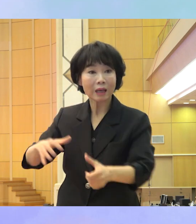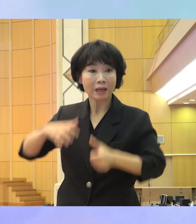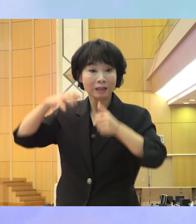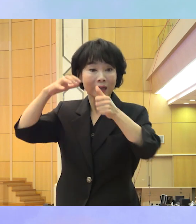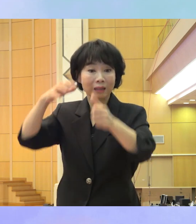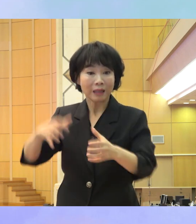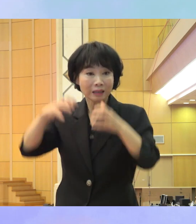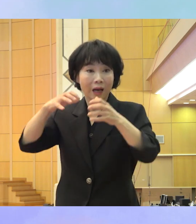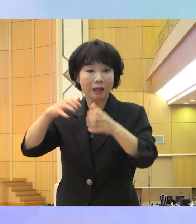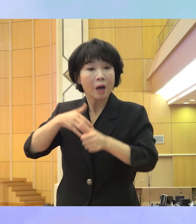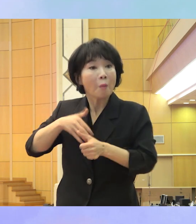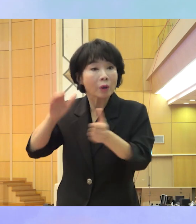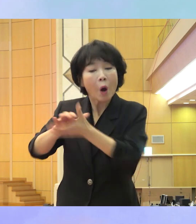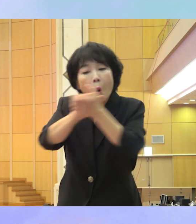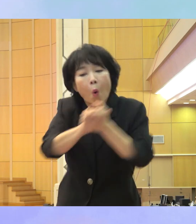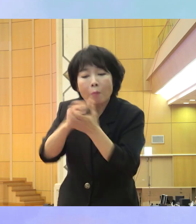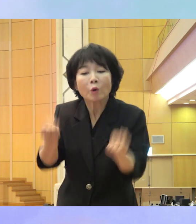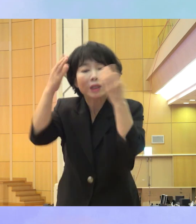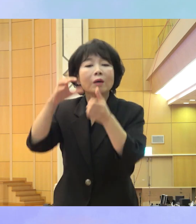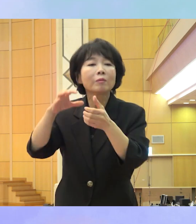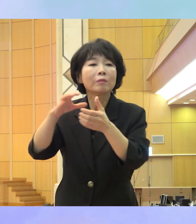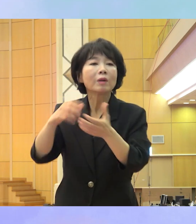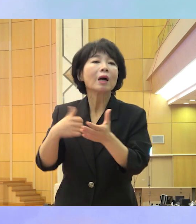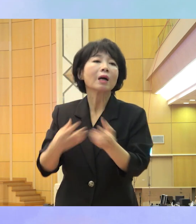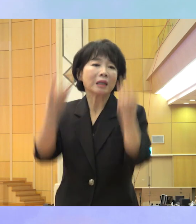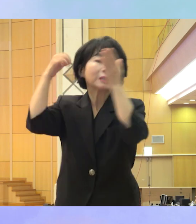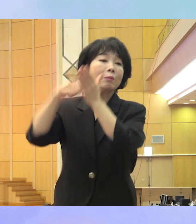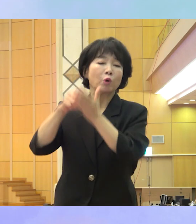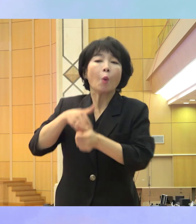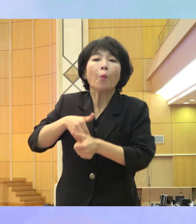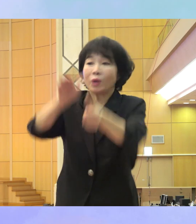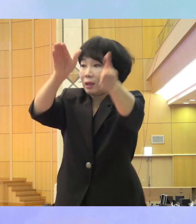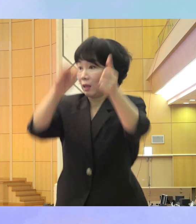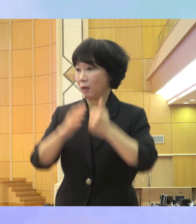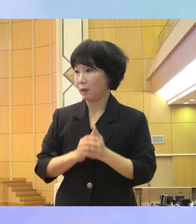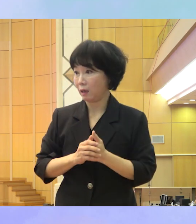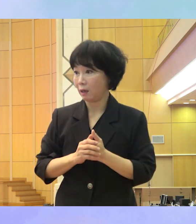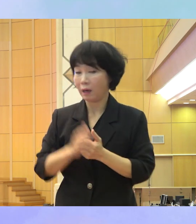그리스도를 화목제물로 보내셨다 그랬어요.